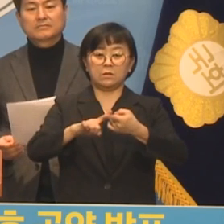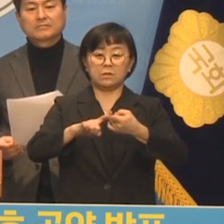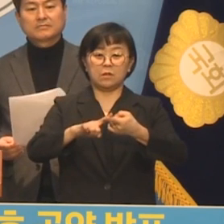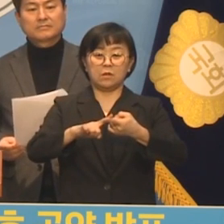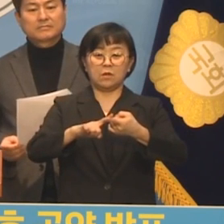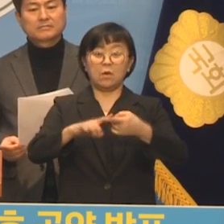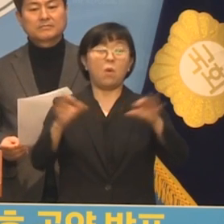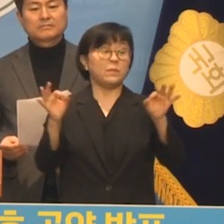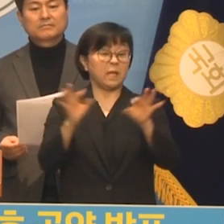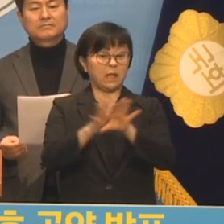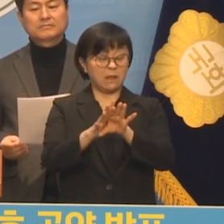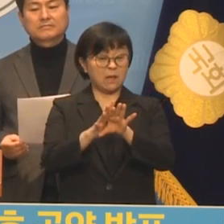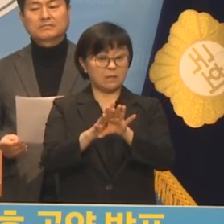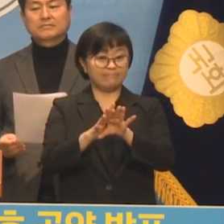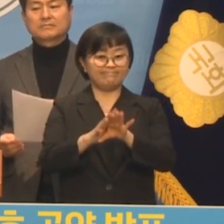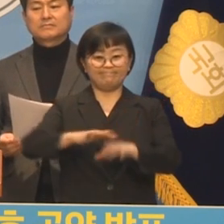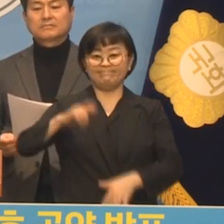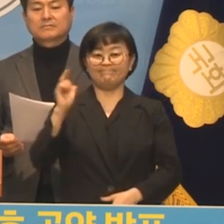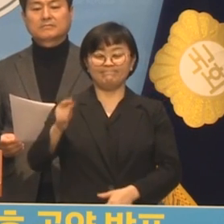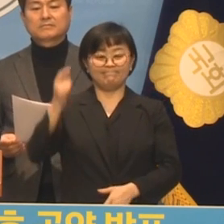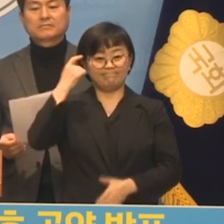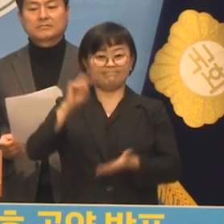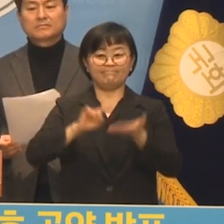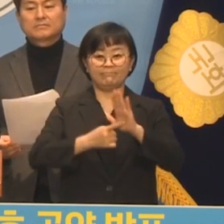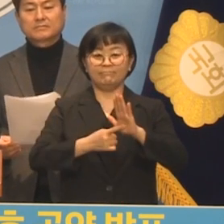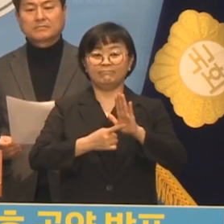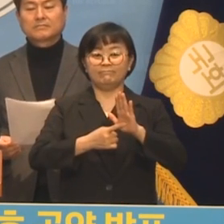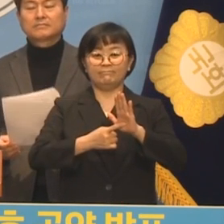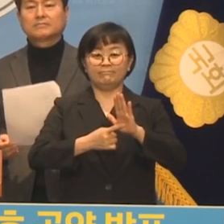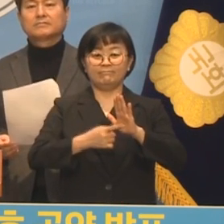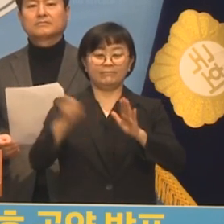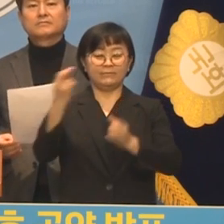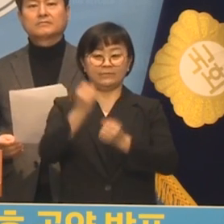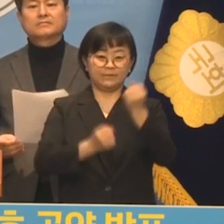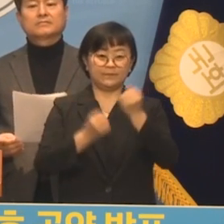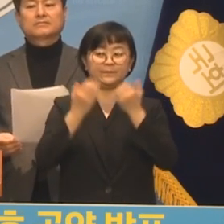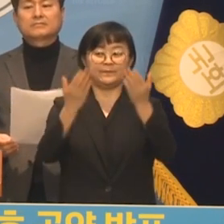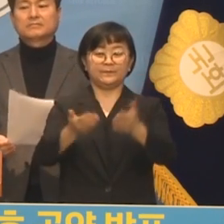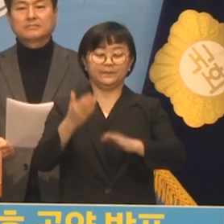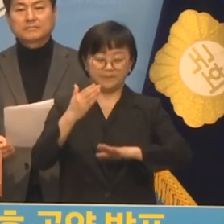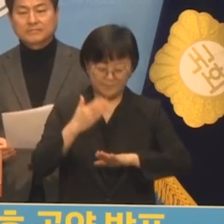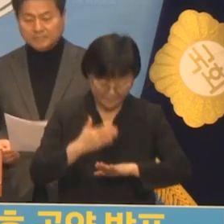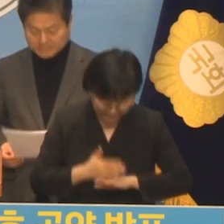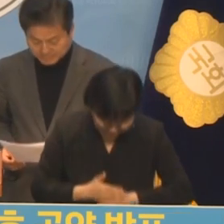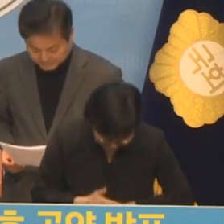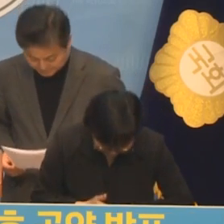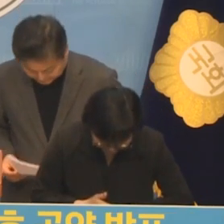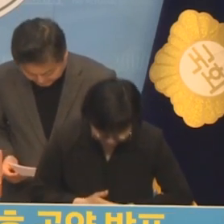뿌리 뽑겠다라는 강력한 의지를 다시 한번 말씀드리겠습니다. 감사합니다.